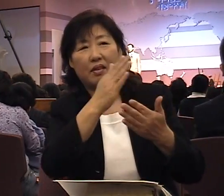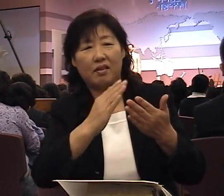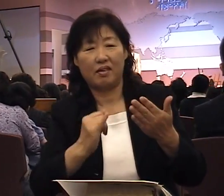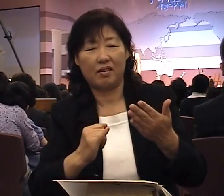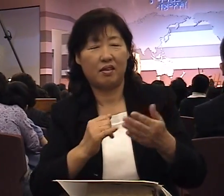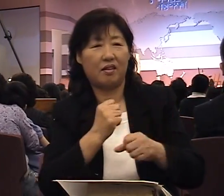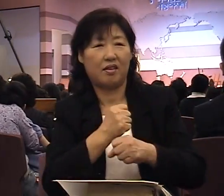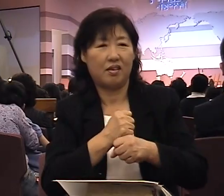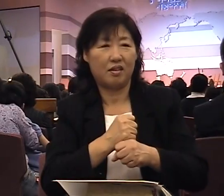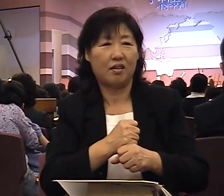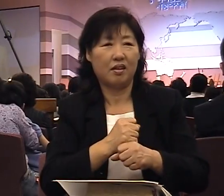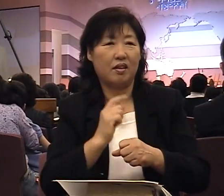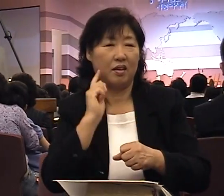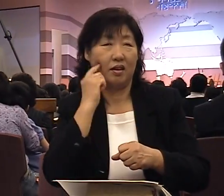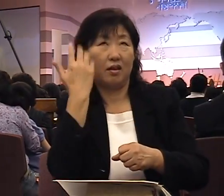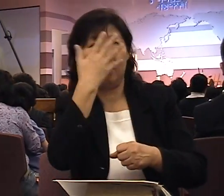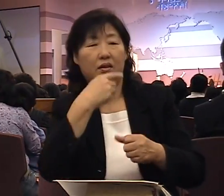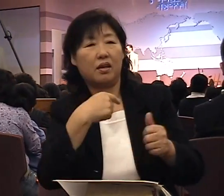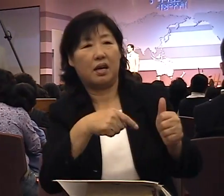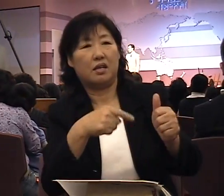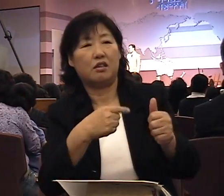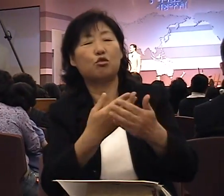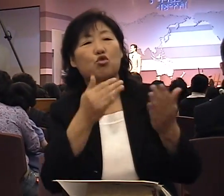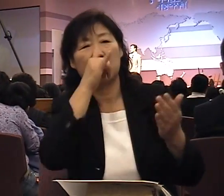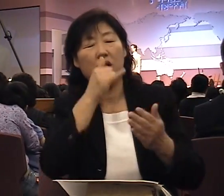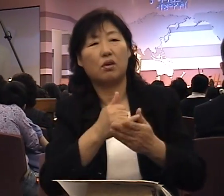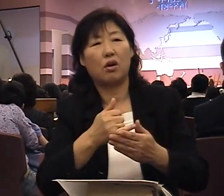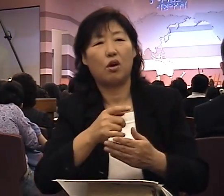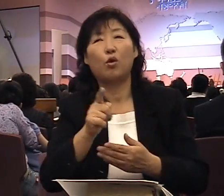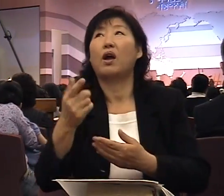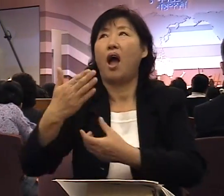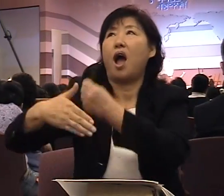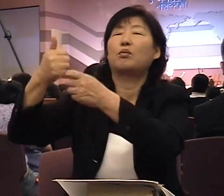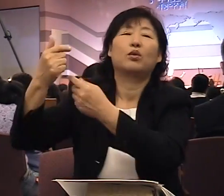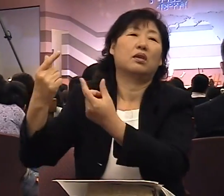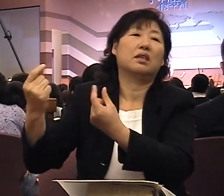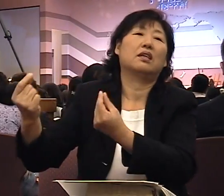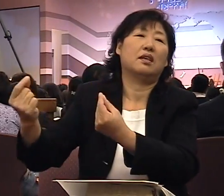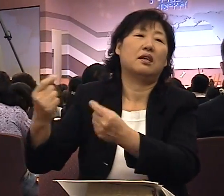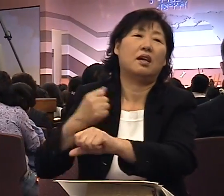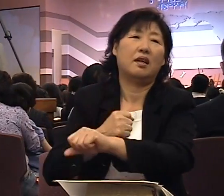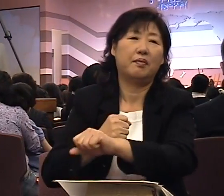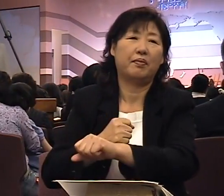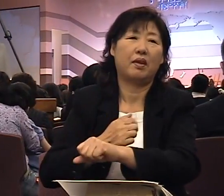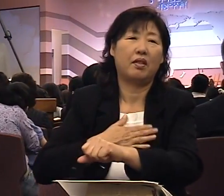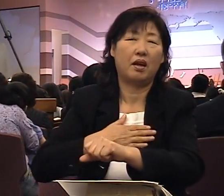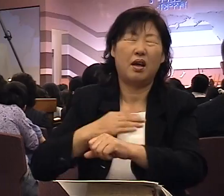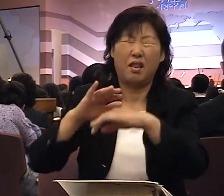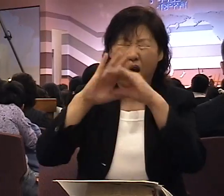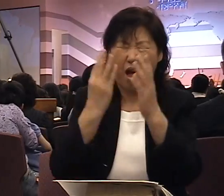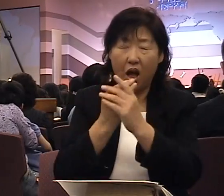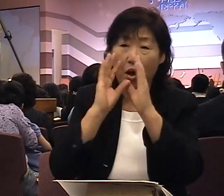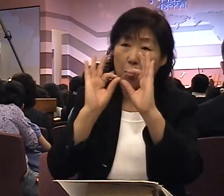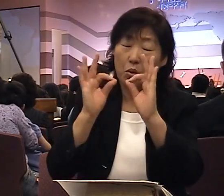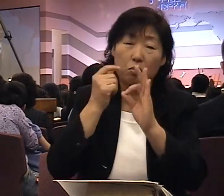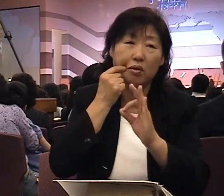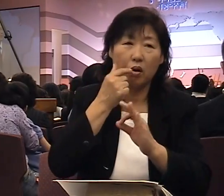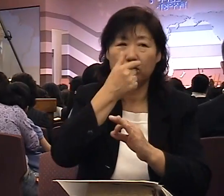아름다운 것이다 이렇게 가르칠 수 있잖아요. 우리 하나님이 그렇게 하시더라고요. 심지어는 내가 다 보지 못하고 내